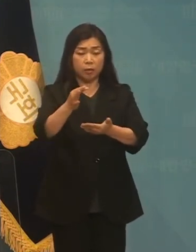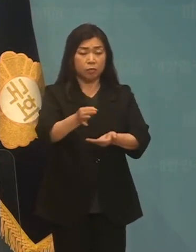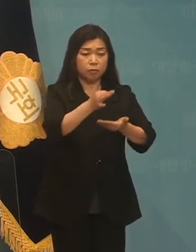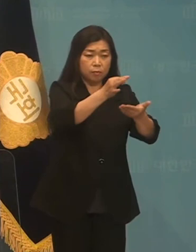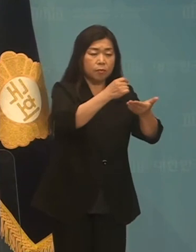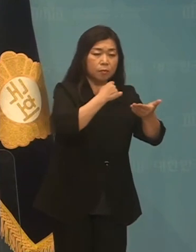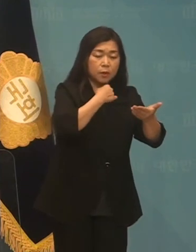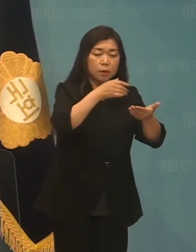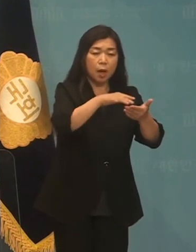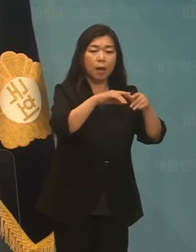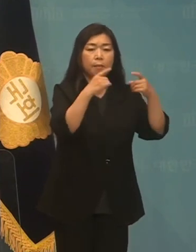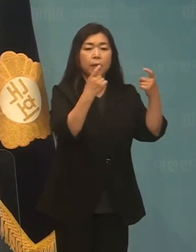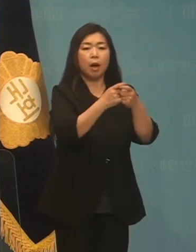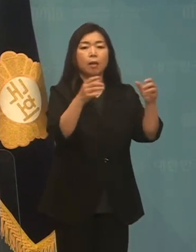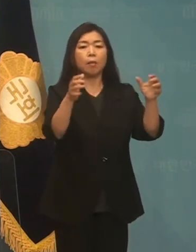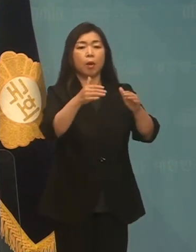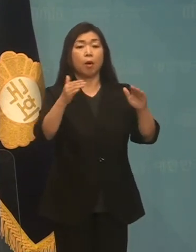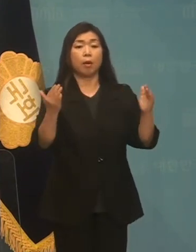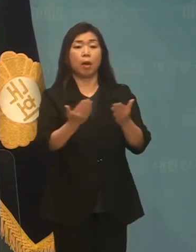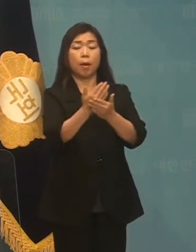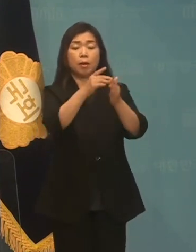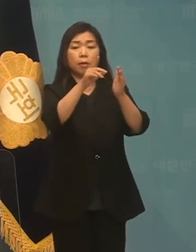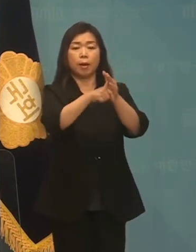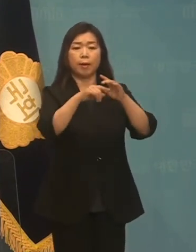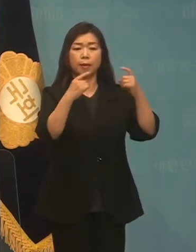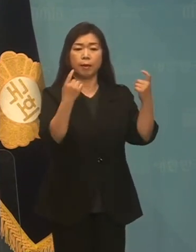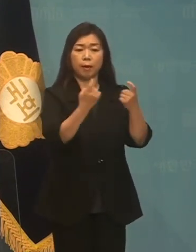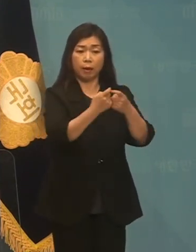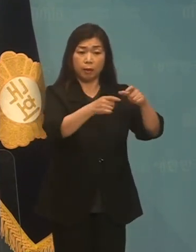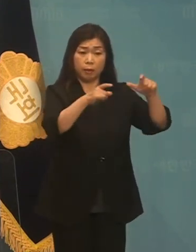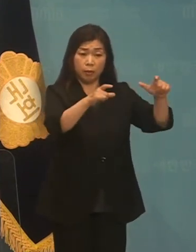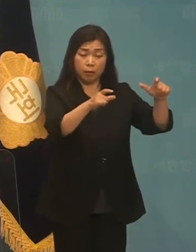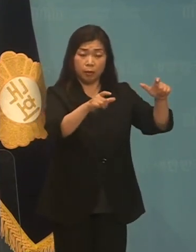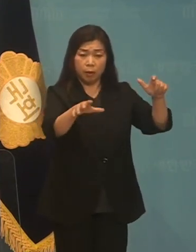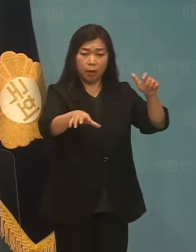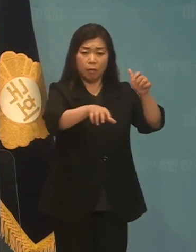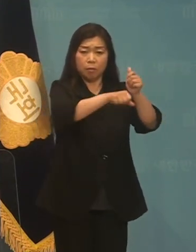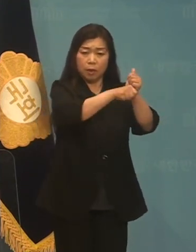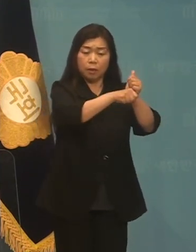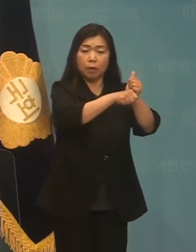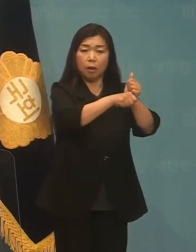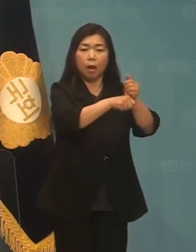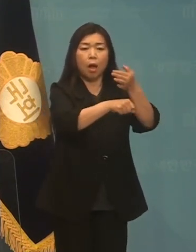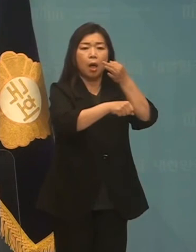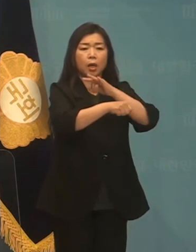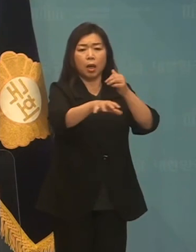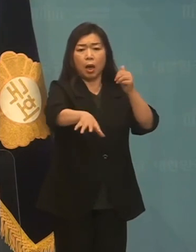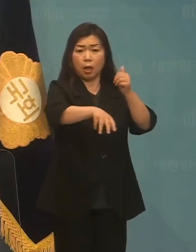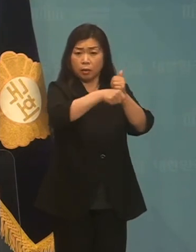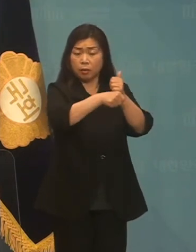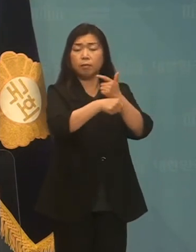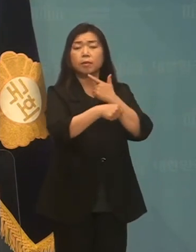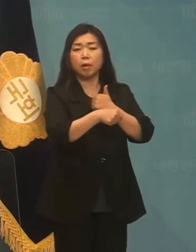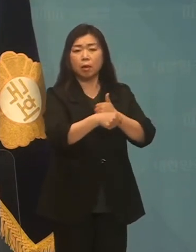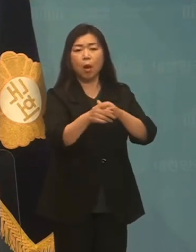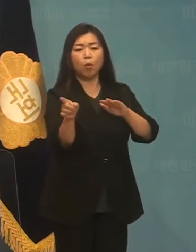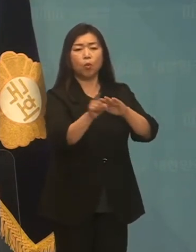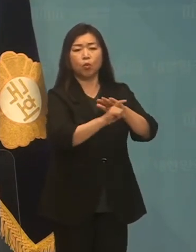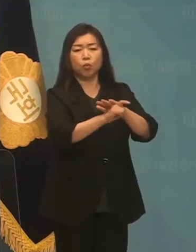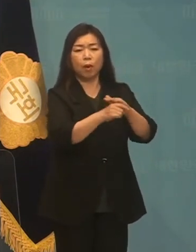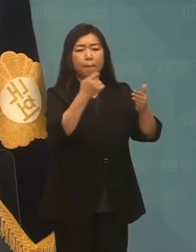민간 합동 개발의 민간 영역으로 안으로 숨어들어 탈취하려던